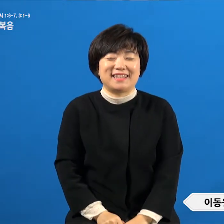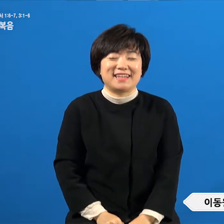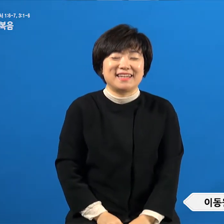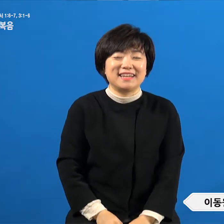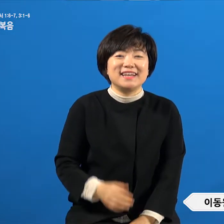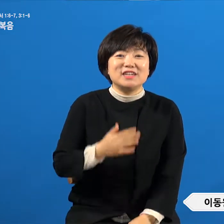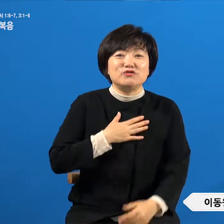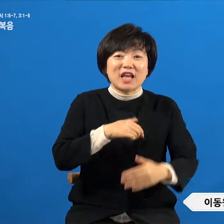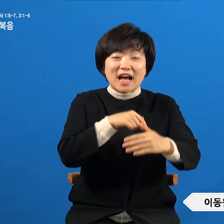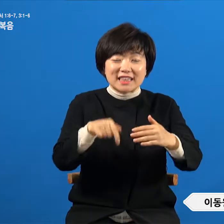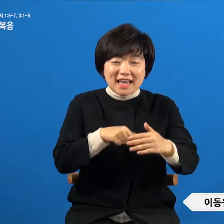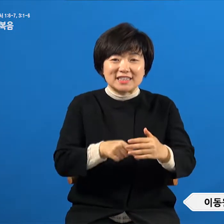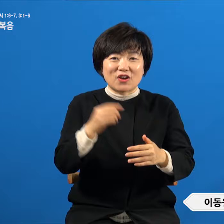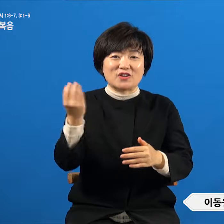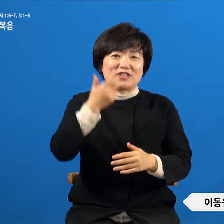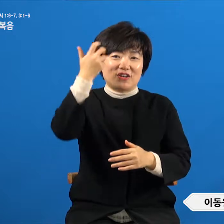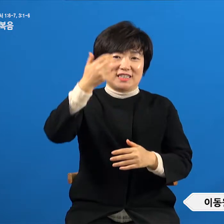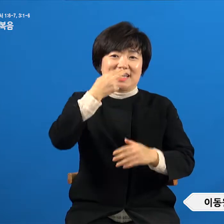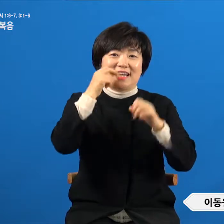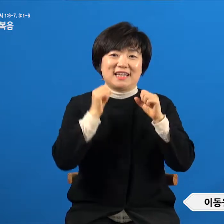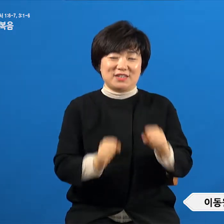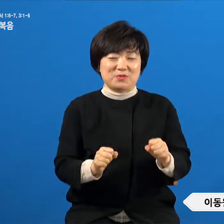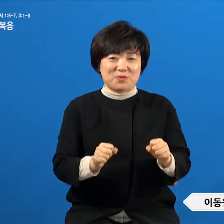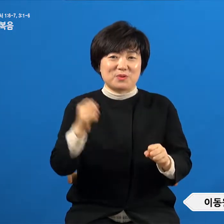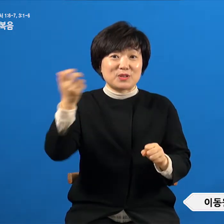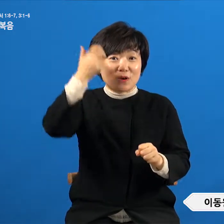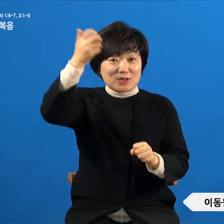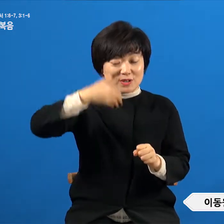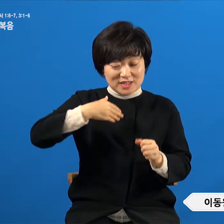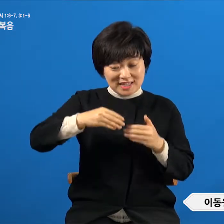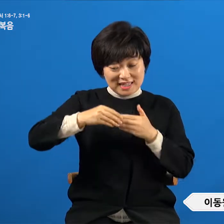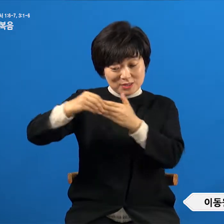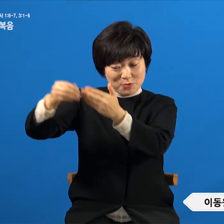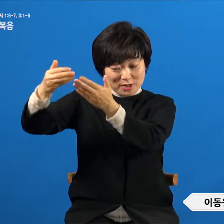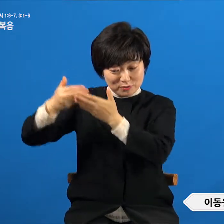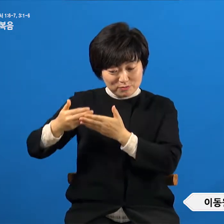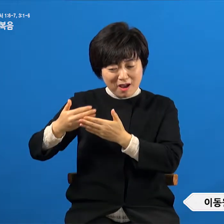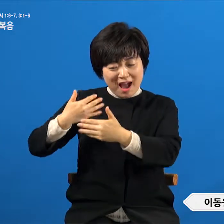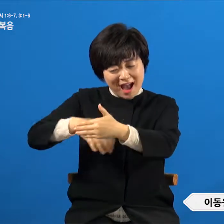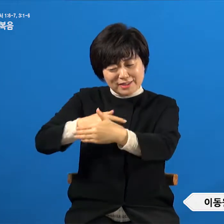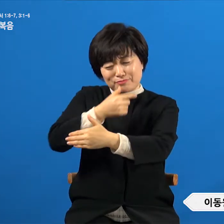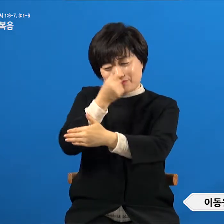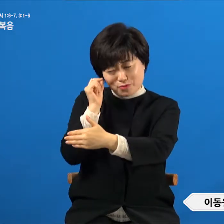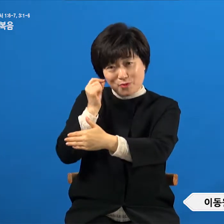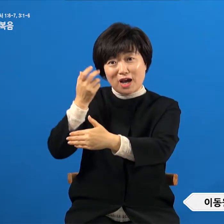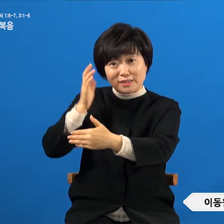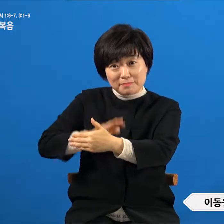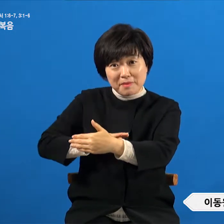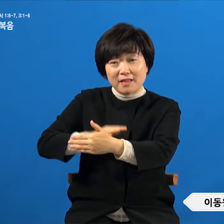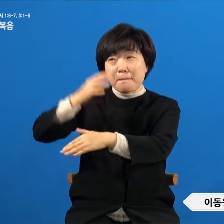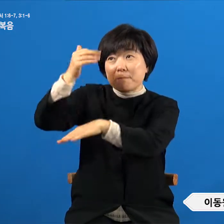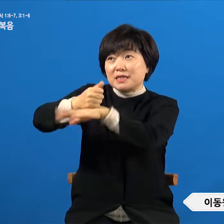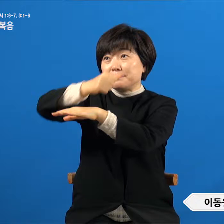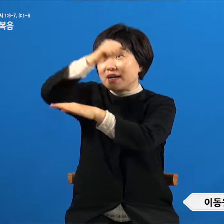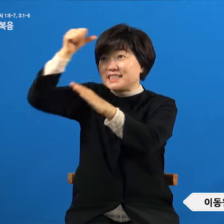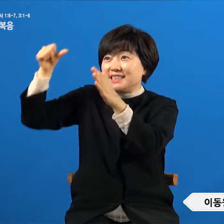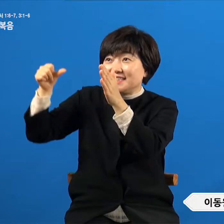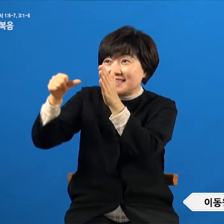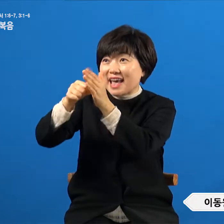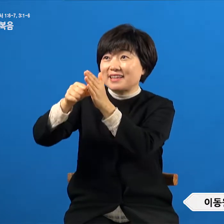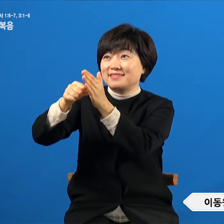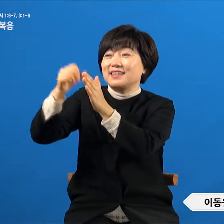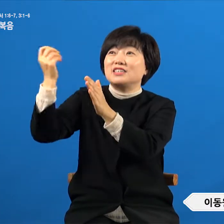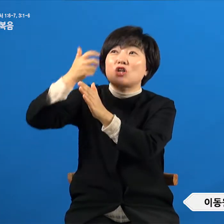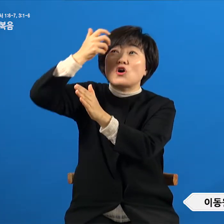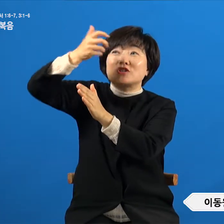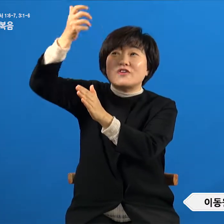우리 안에 성령님이 살아계시고 성령이 우리를 인도하신다면 아직은 부족하지만 마침내 우리의 인생 공사는 성령을